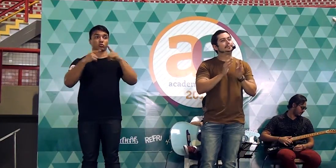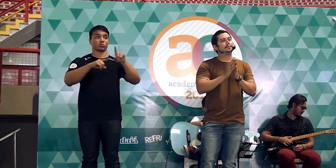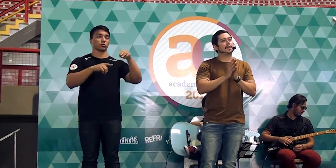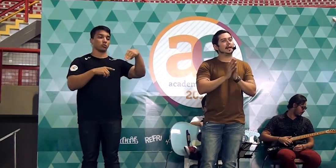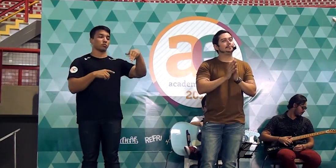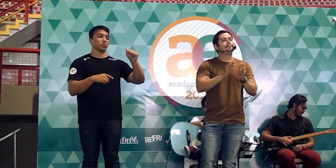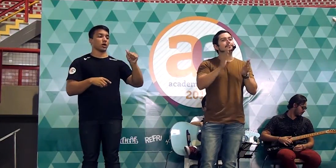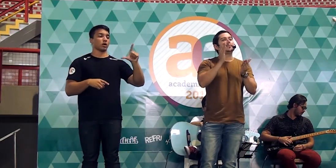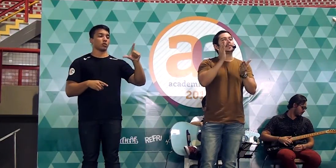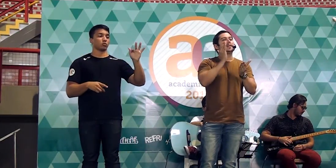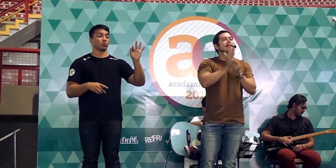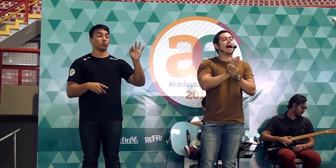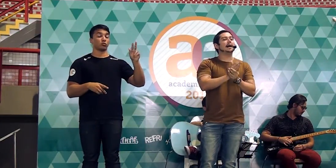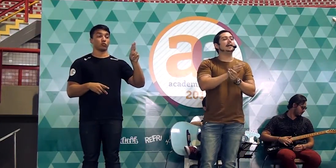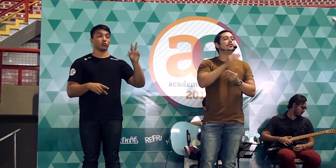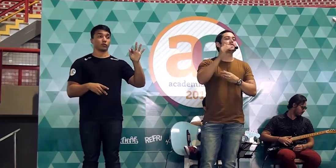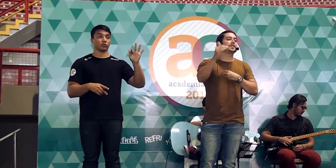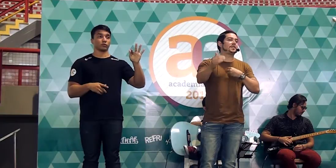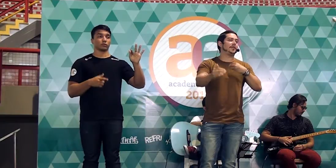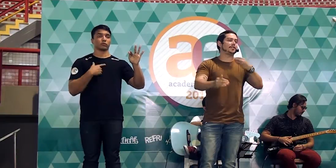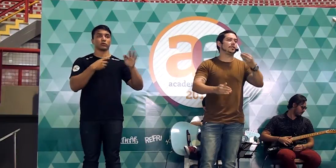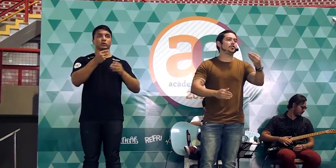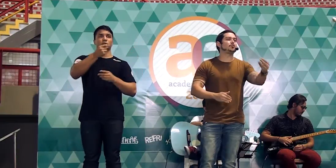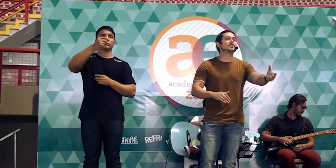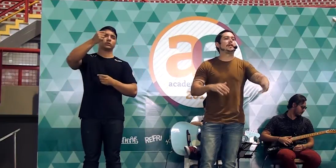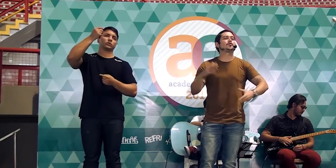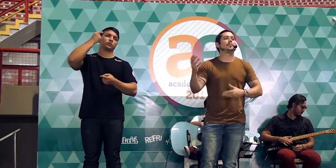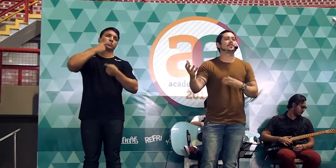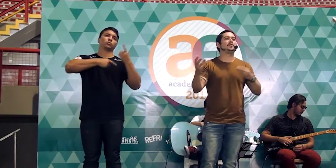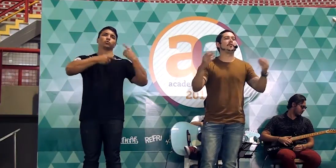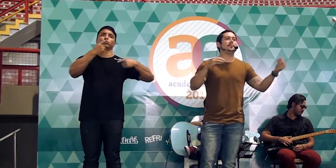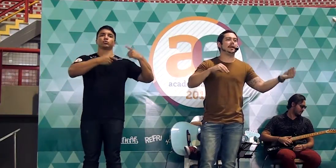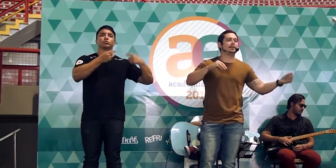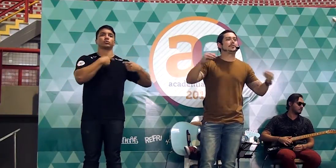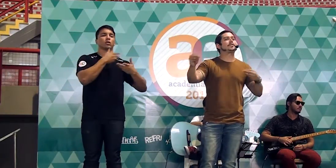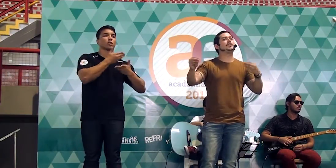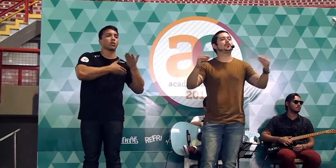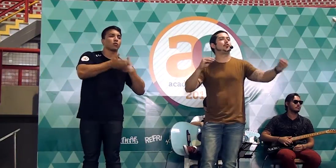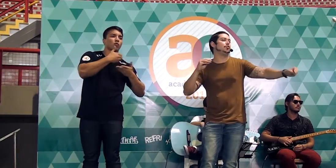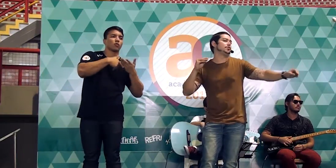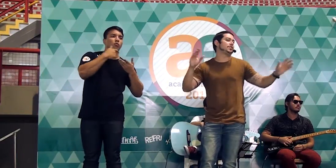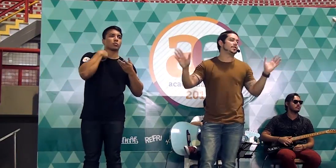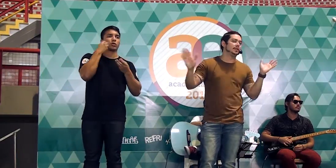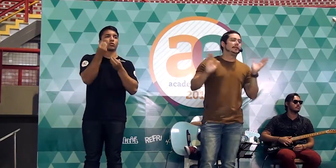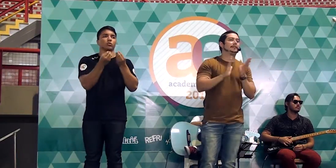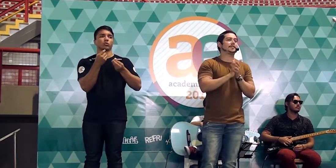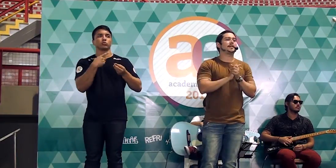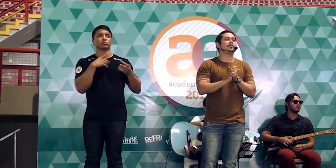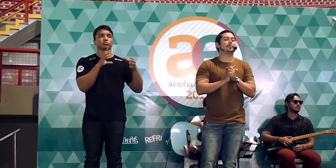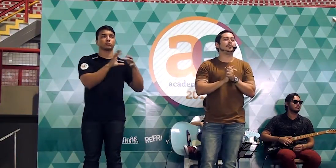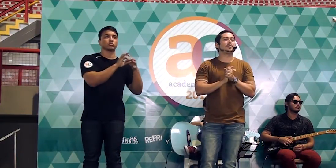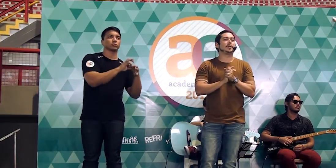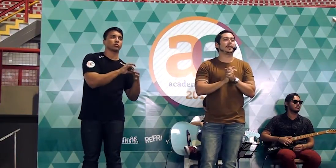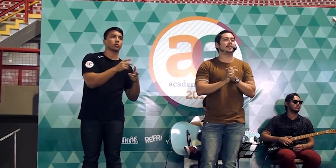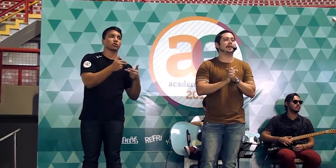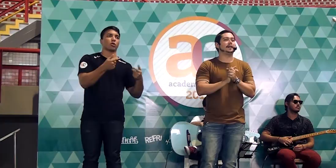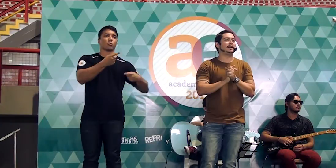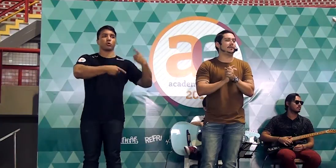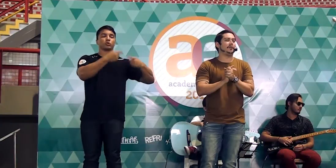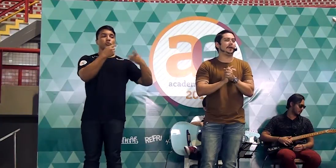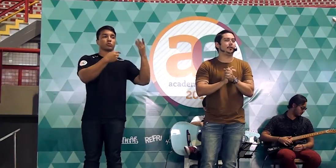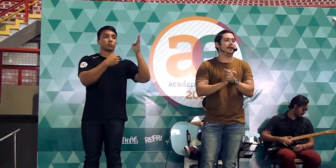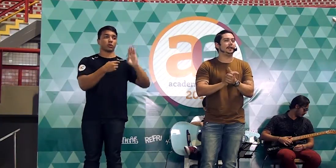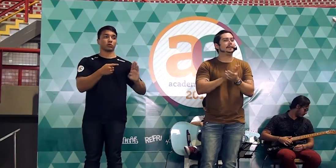Maluf, tá? Há anos que se fazia uma discussão sobre os envolvimentos escusos, tá certo, na política